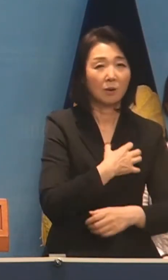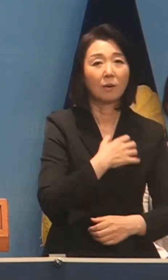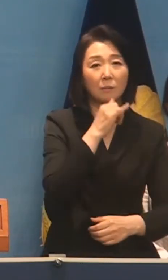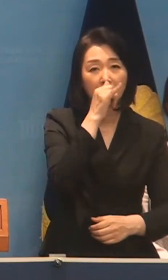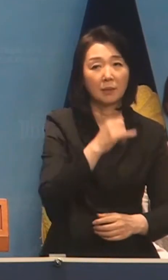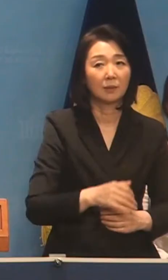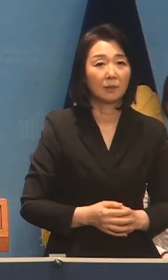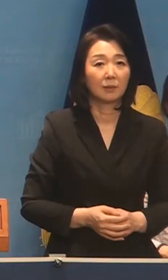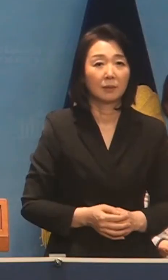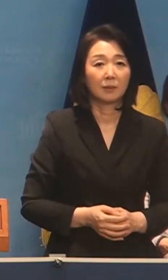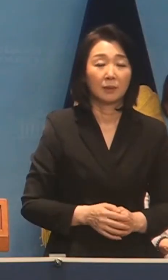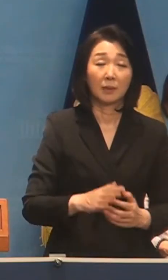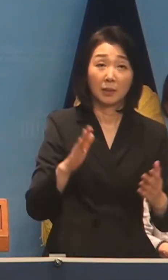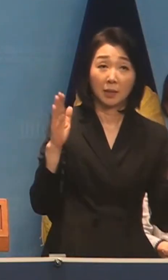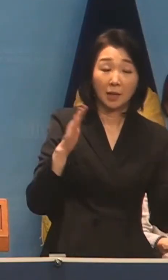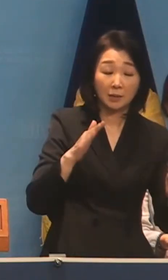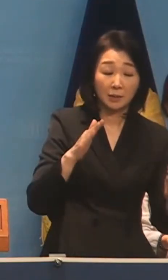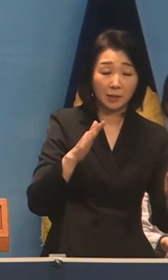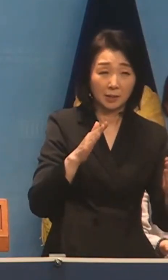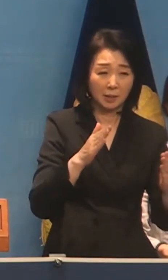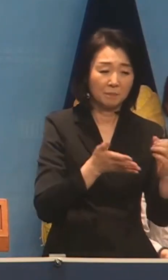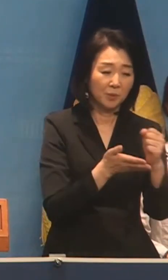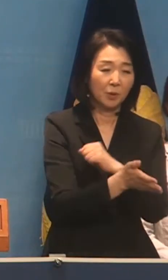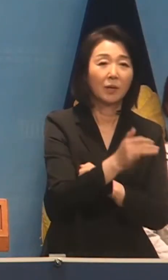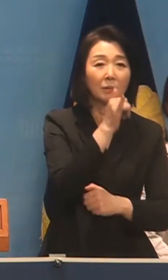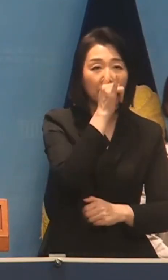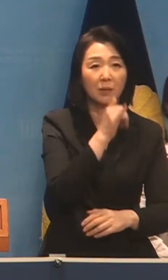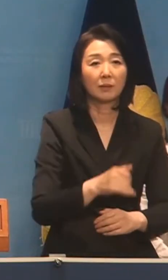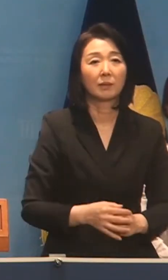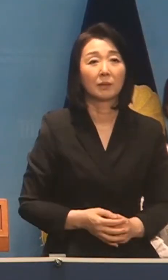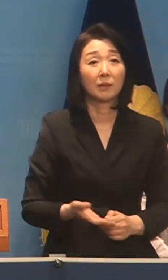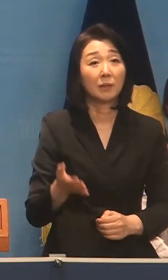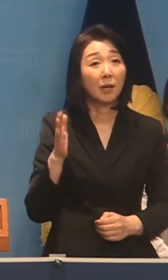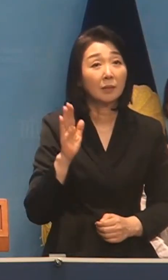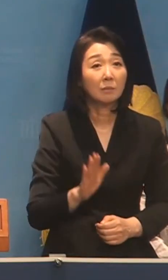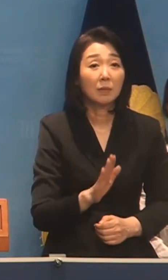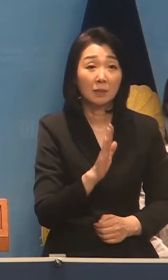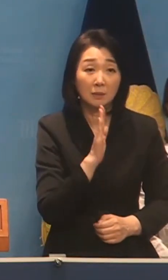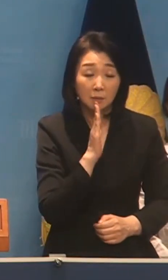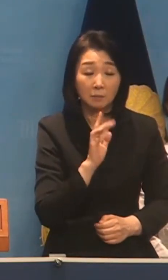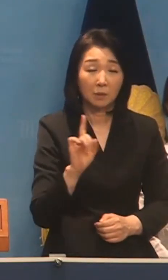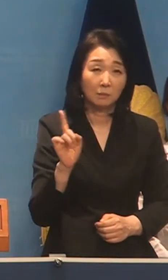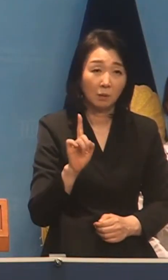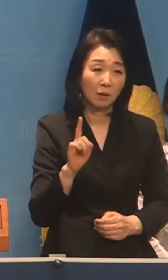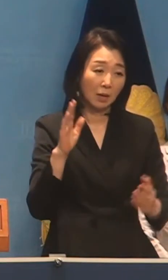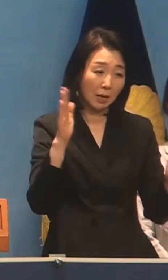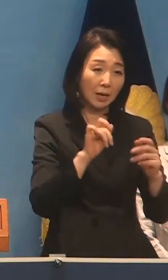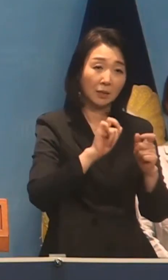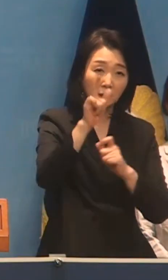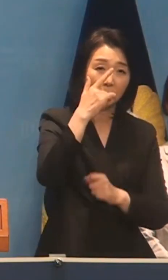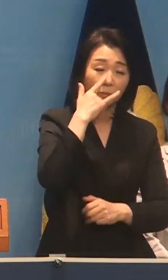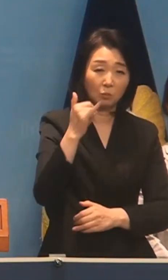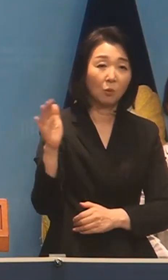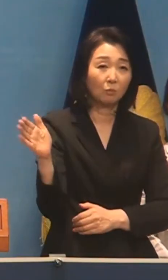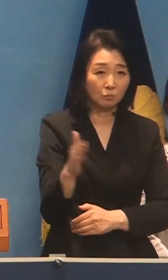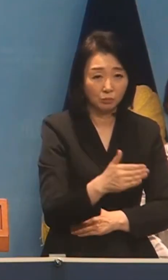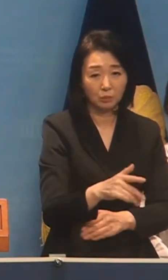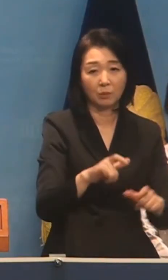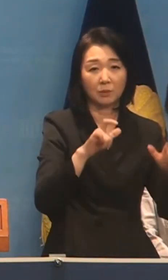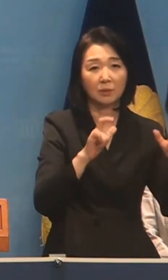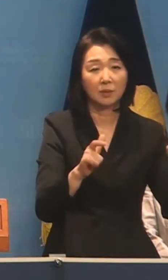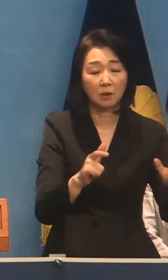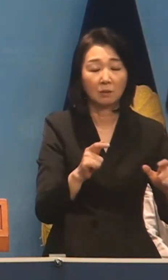있습니다. 학생에게 미치는 영향입니다. 하지만 실제로 많은 학생들은 부모로부터,